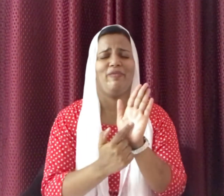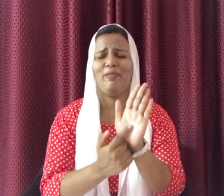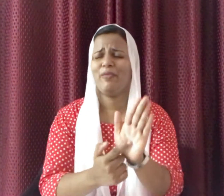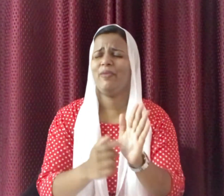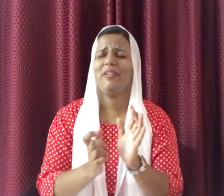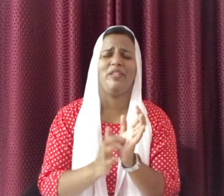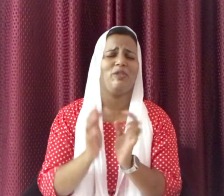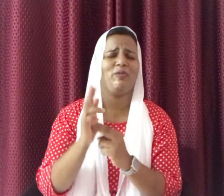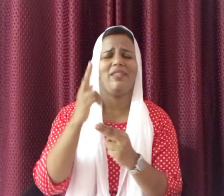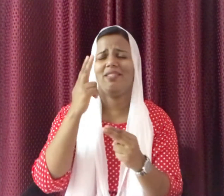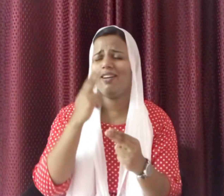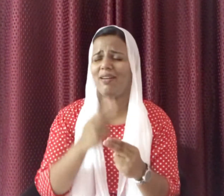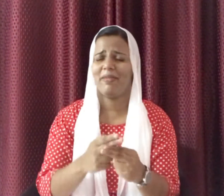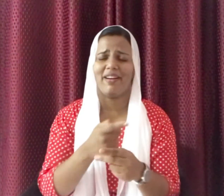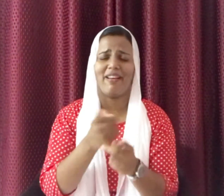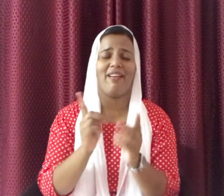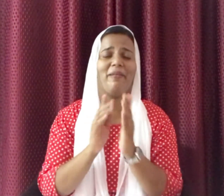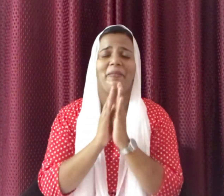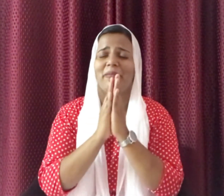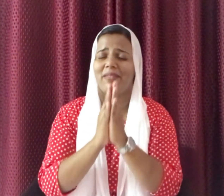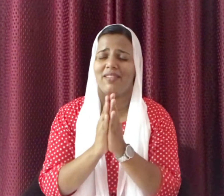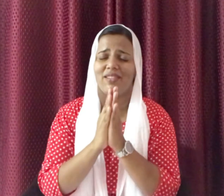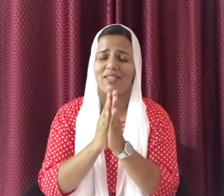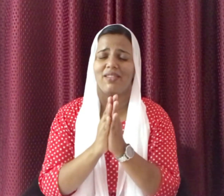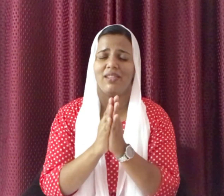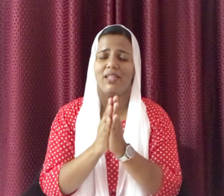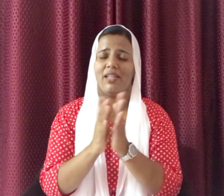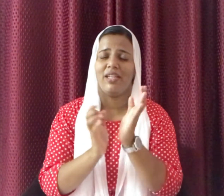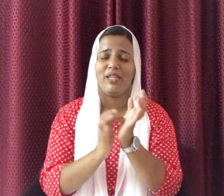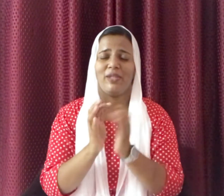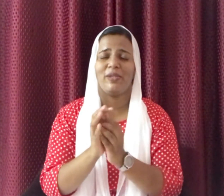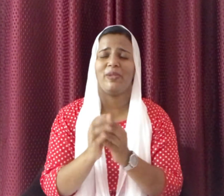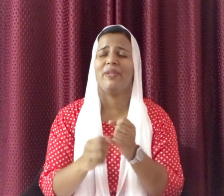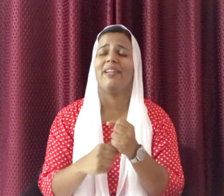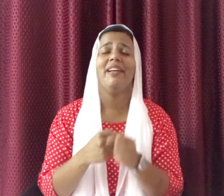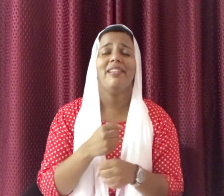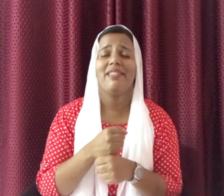വരുവാൻ യേശുവിൻ്റെ നാമത്തിൽ ഞങ്ങൾ പ്രാർത്ഥിക്കുന്നു. കർത്താവെ അങ്ങ് ദാനമായി തരുന്നതാണല്ലോ തലമുറ.